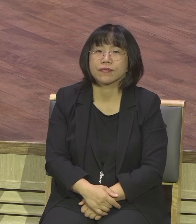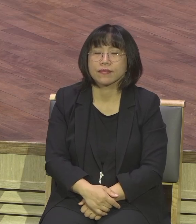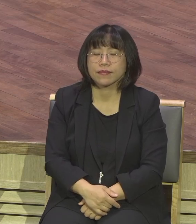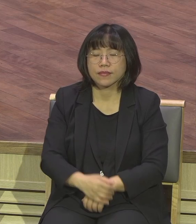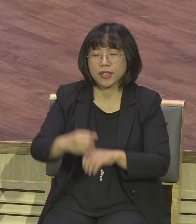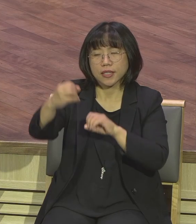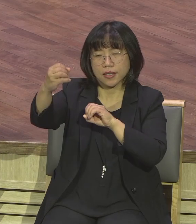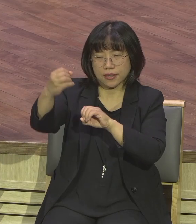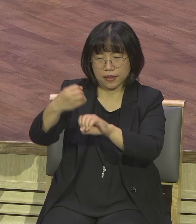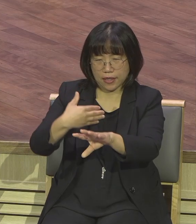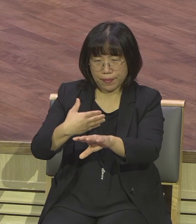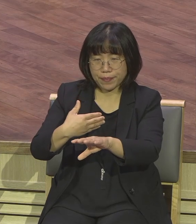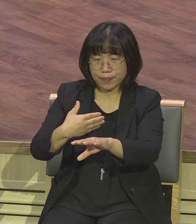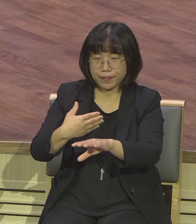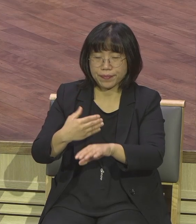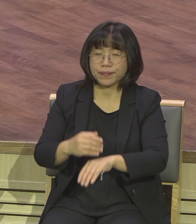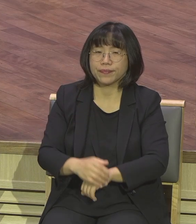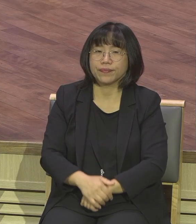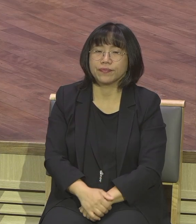응답이다.